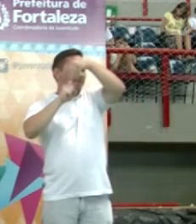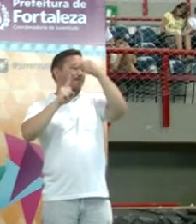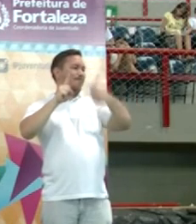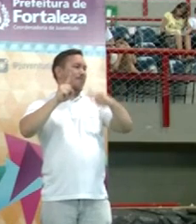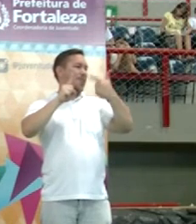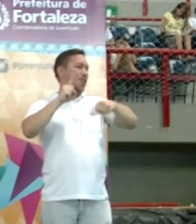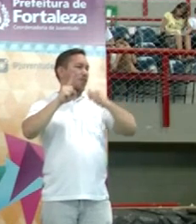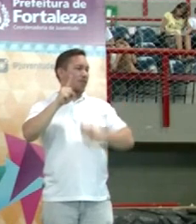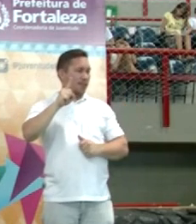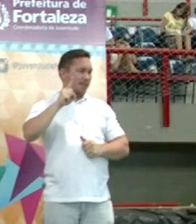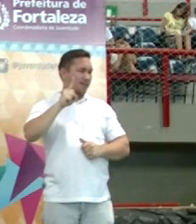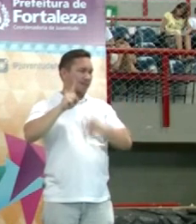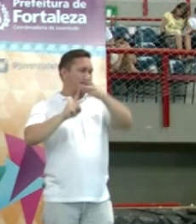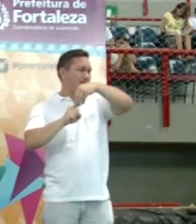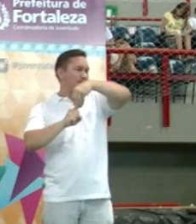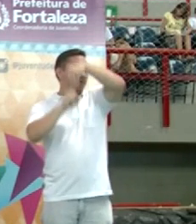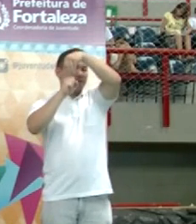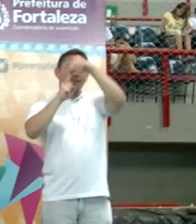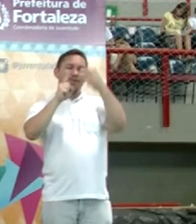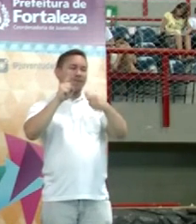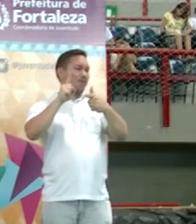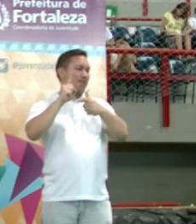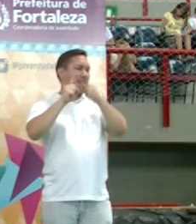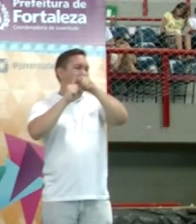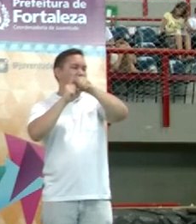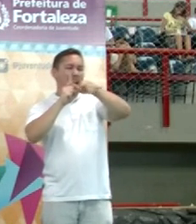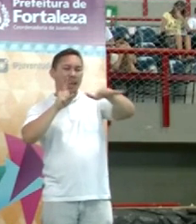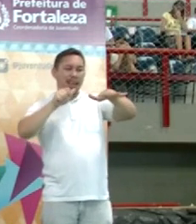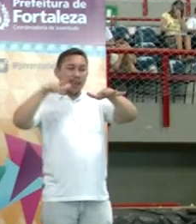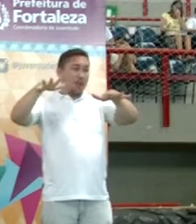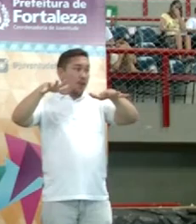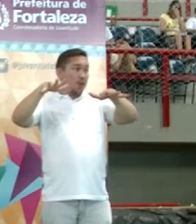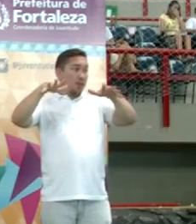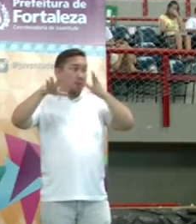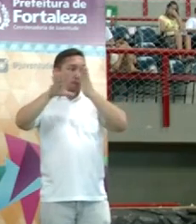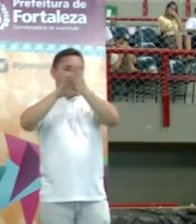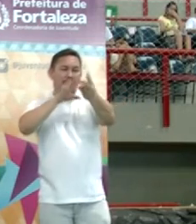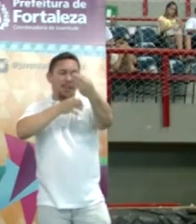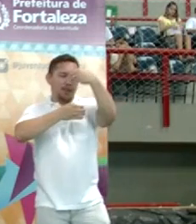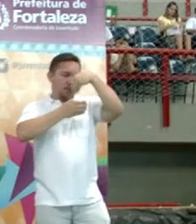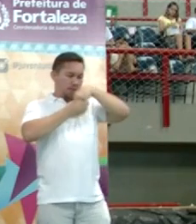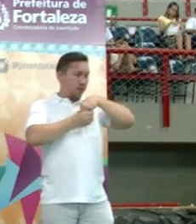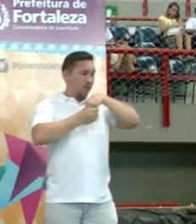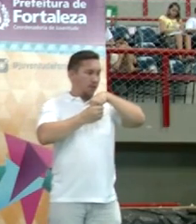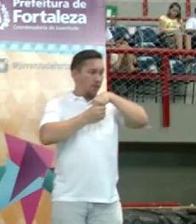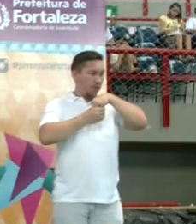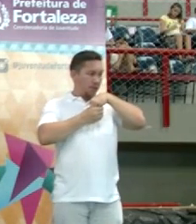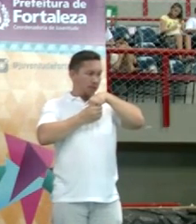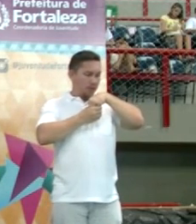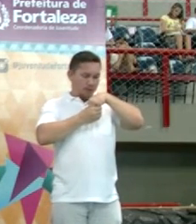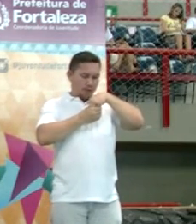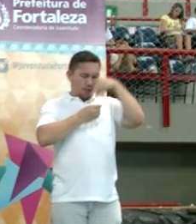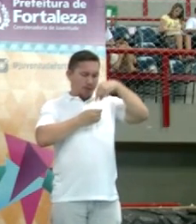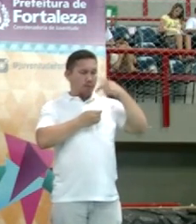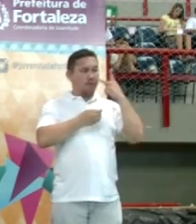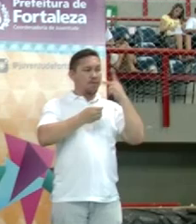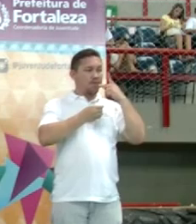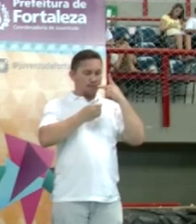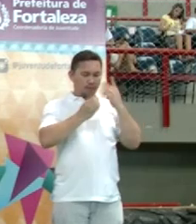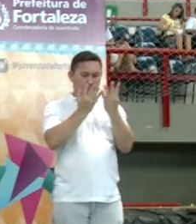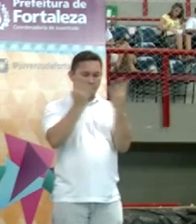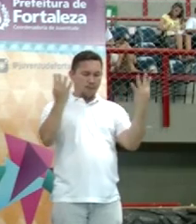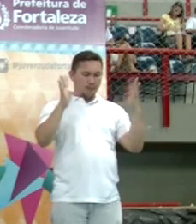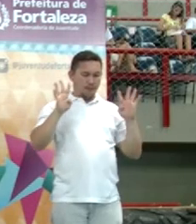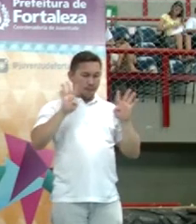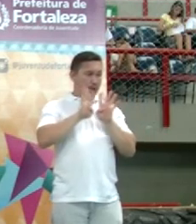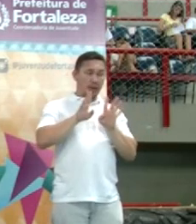descentralizado. Por que, professor, que é descentralizado? Porque como a gente se escondeu dentro do muro, e a capital é Fortaleza, e você está morando